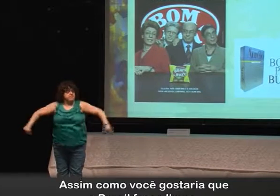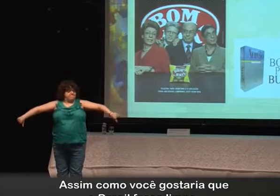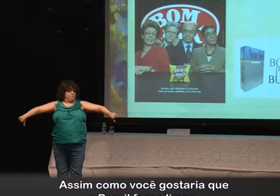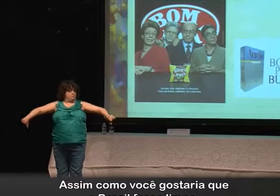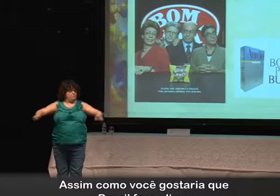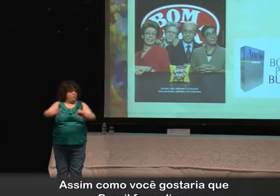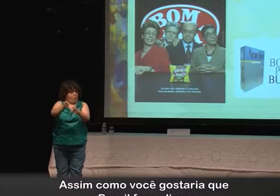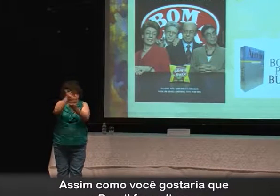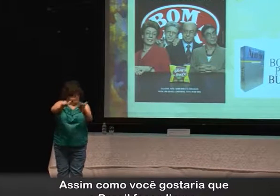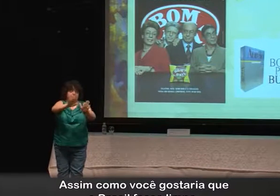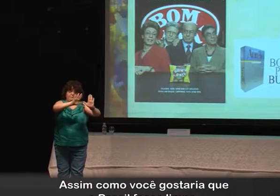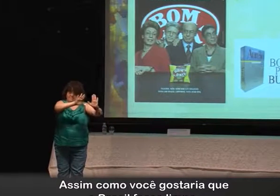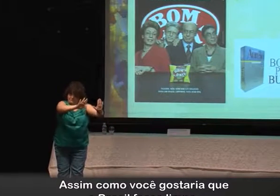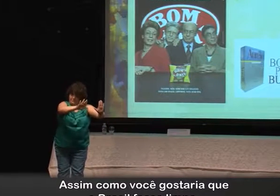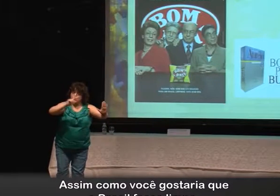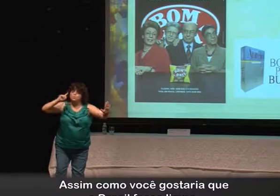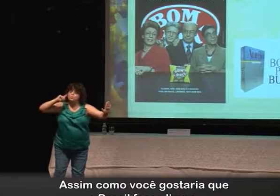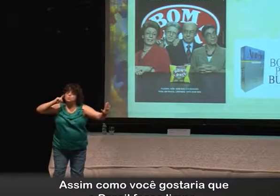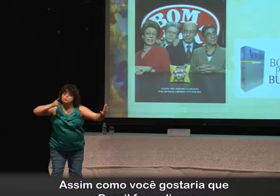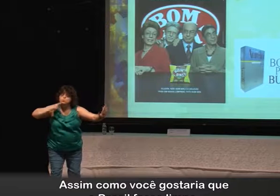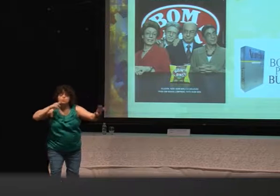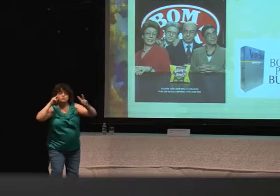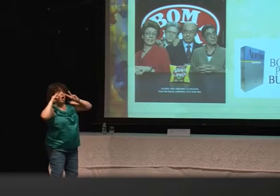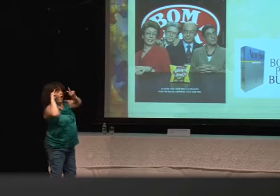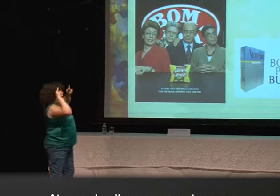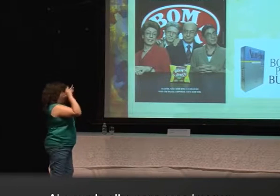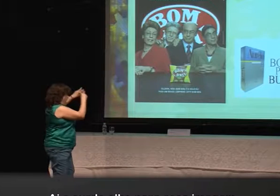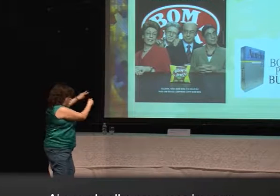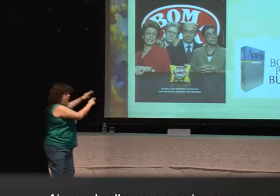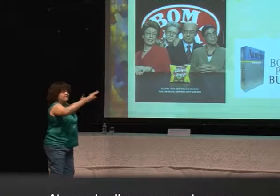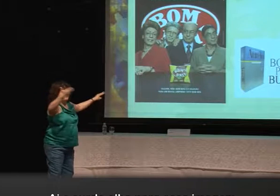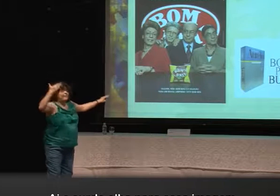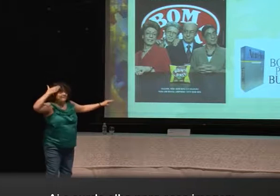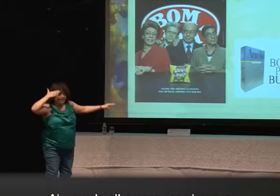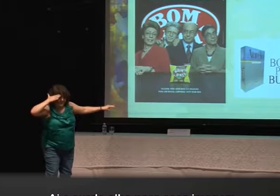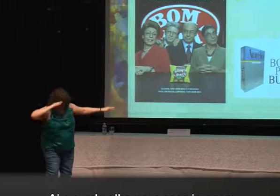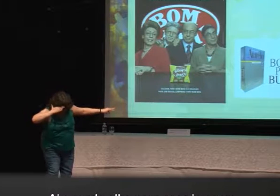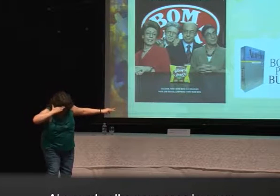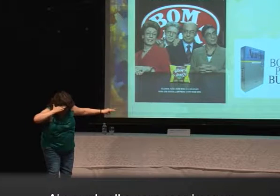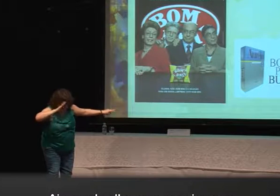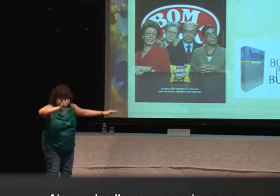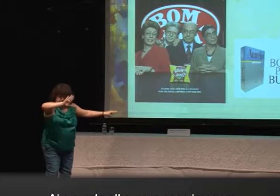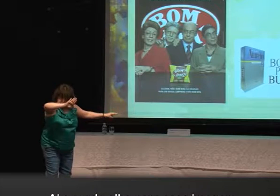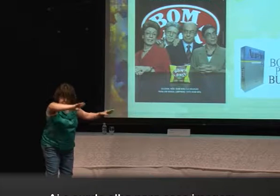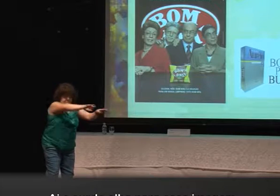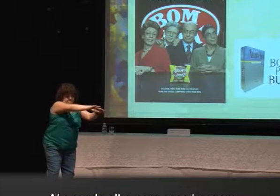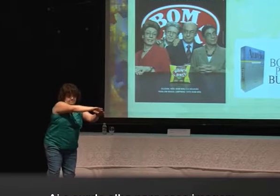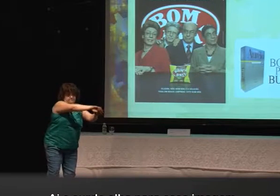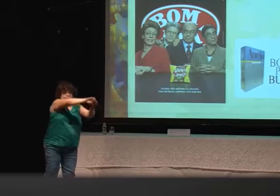Assim como você gostaria que o Brasil fosse limpo. Aí o surdo olha para ali, para essa imagem,